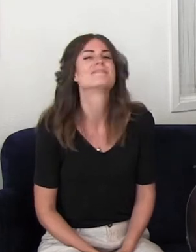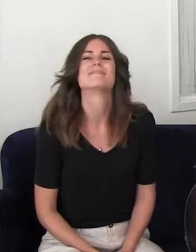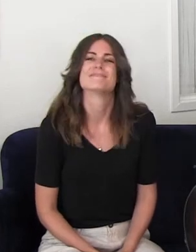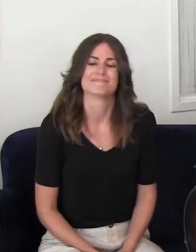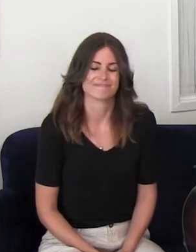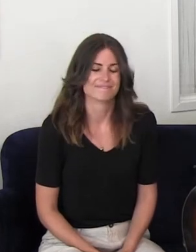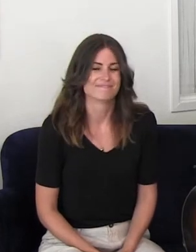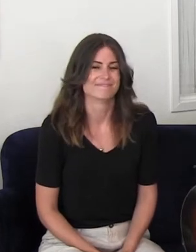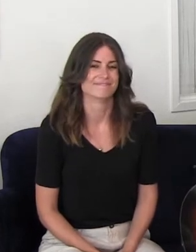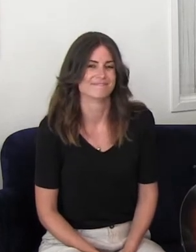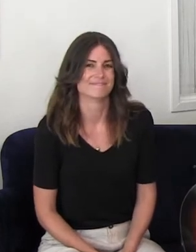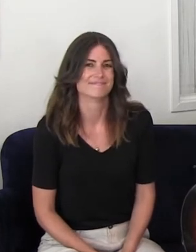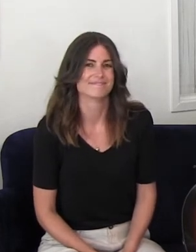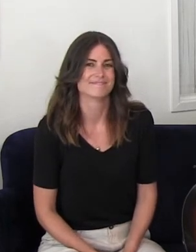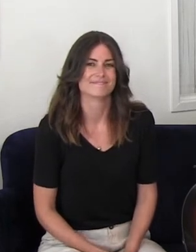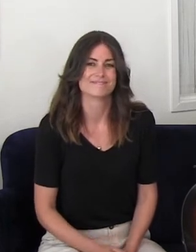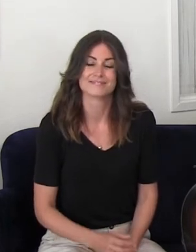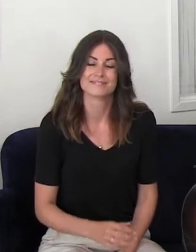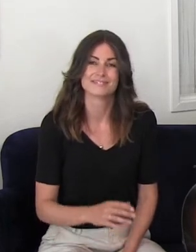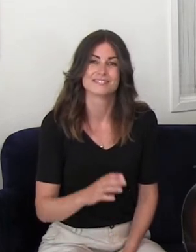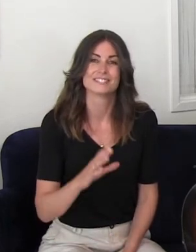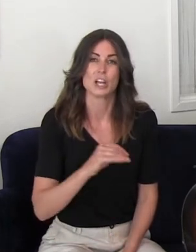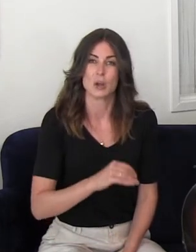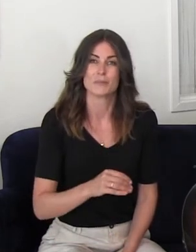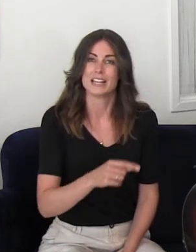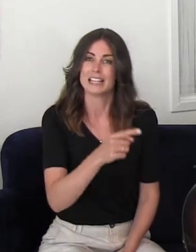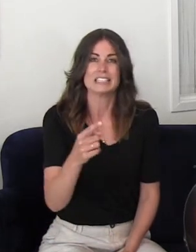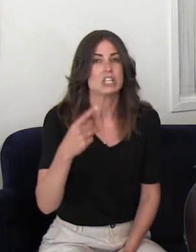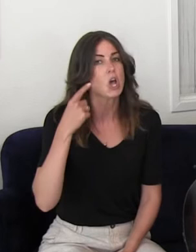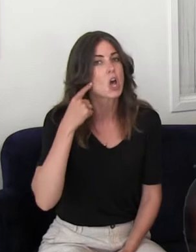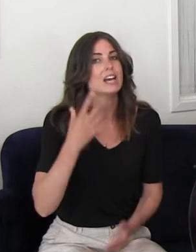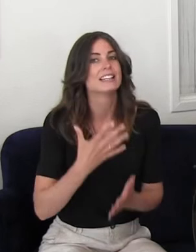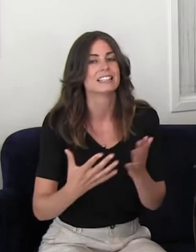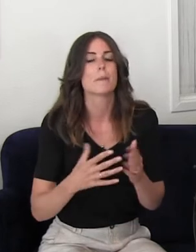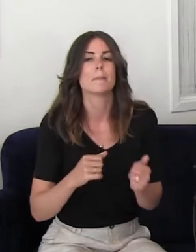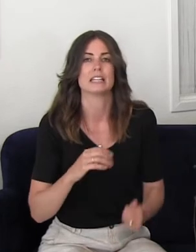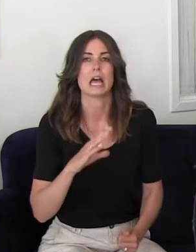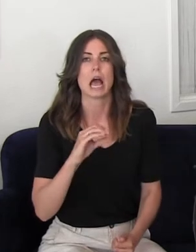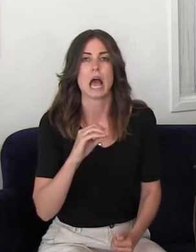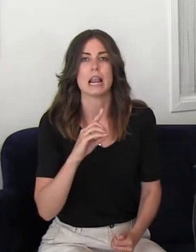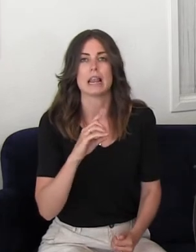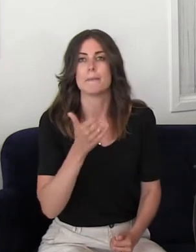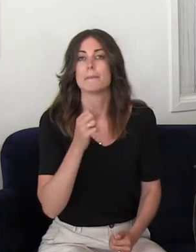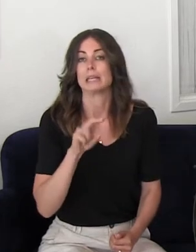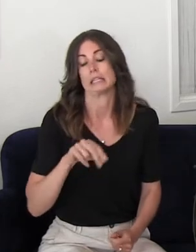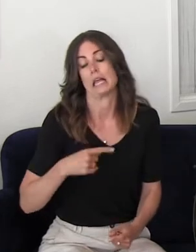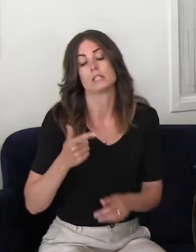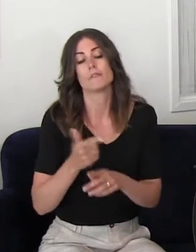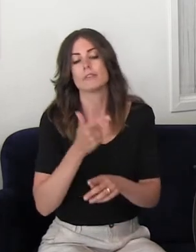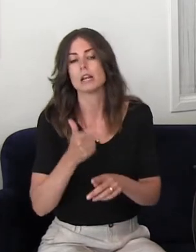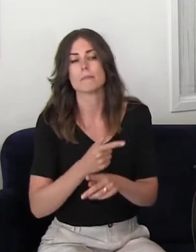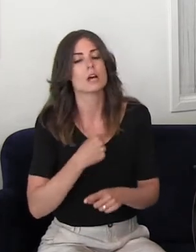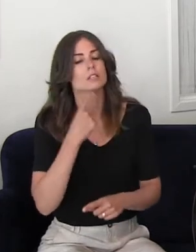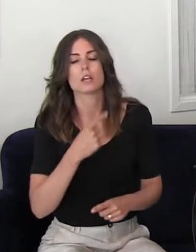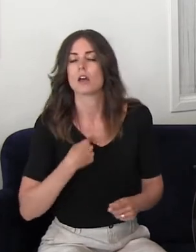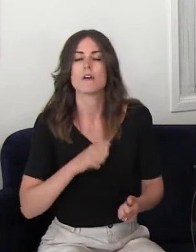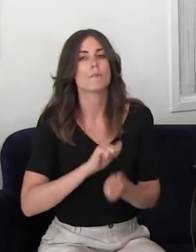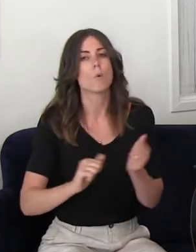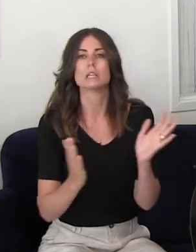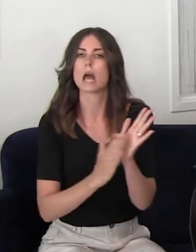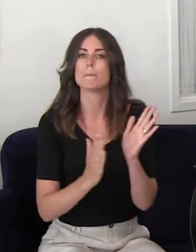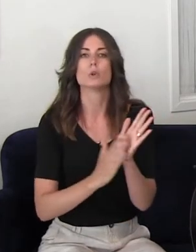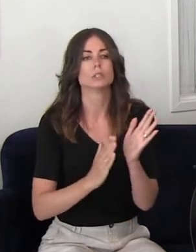Tack så mycket. Nu hör inte ni det här, men Albin som filmar oss har sagt att han kan inte hålla på att applådera så